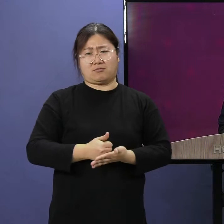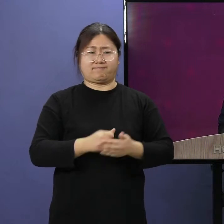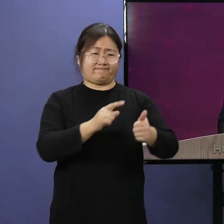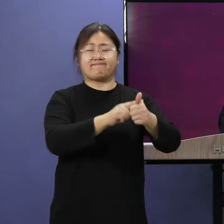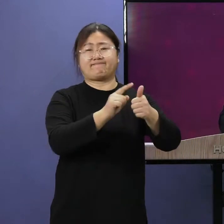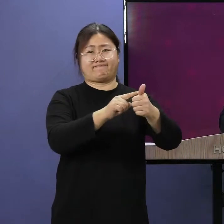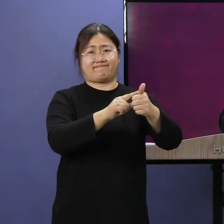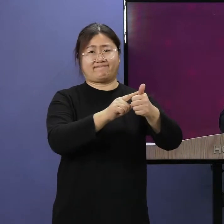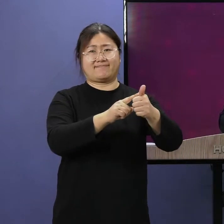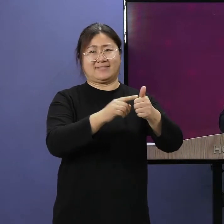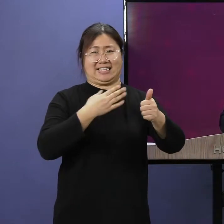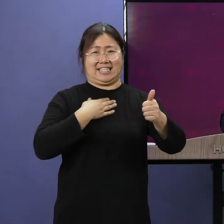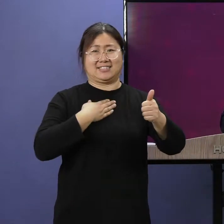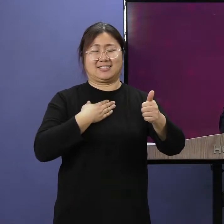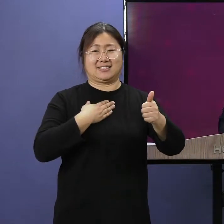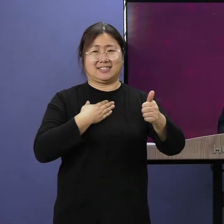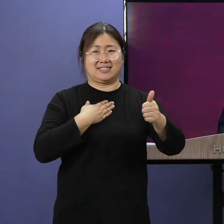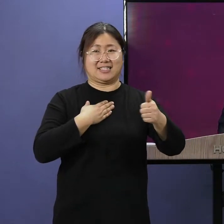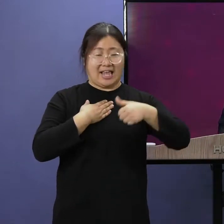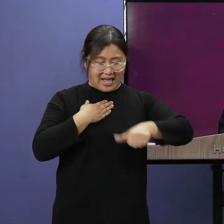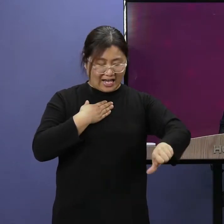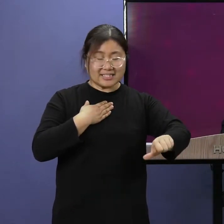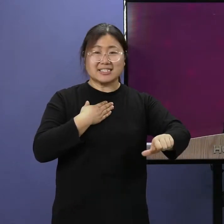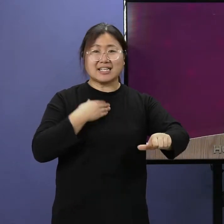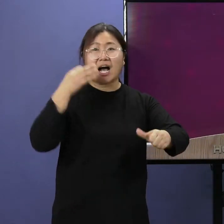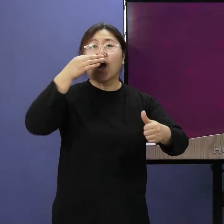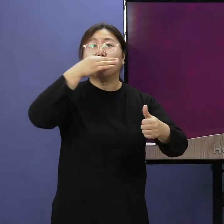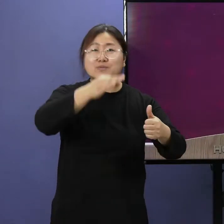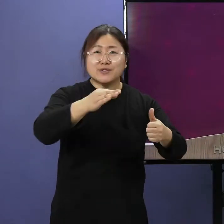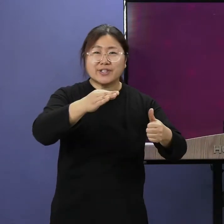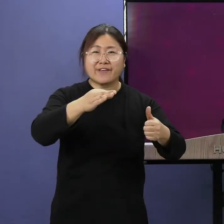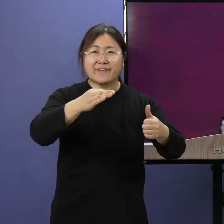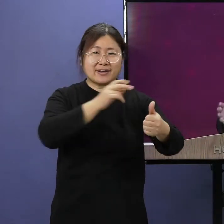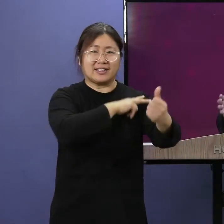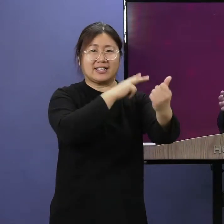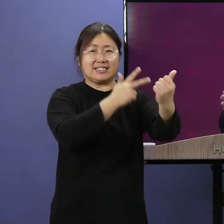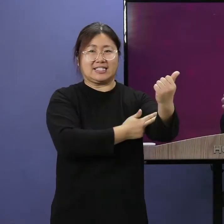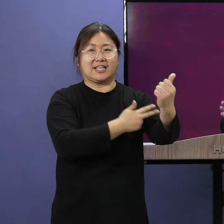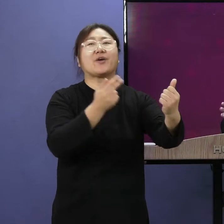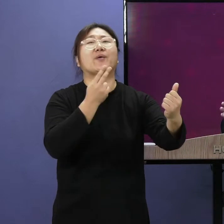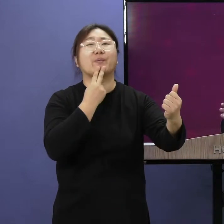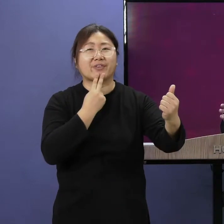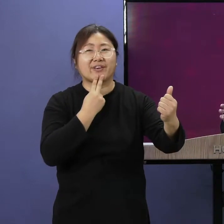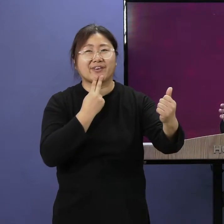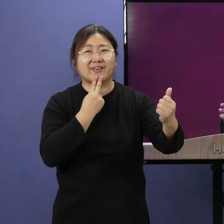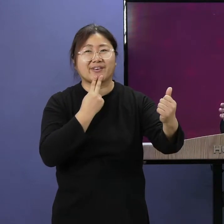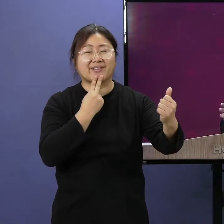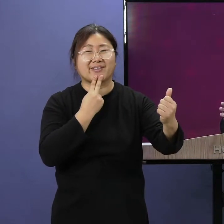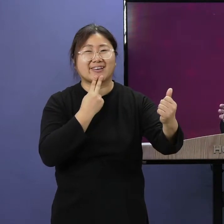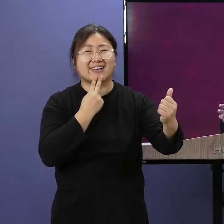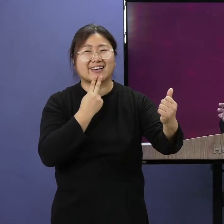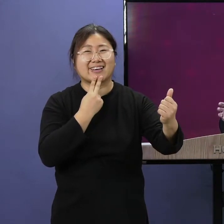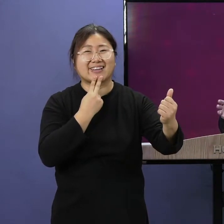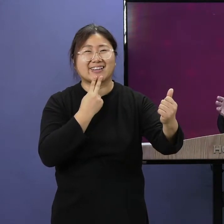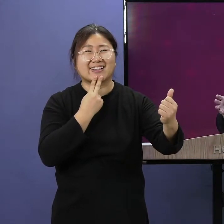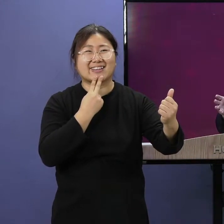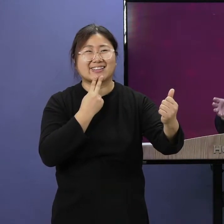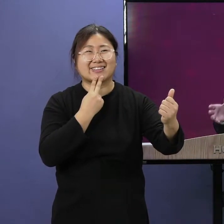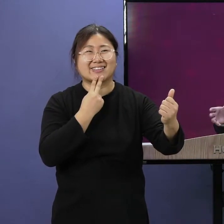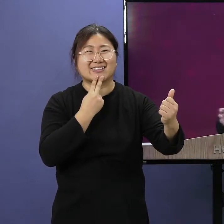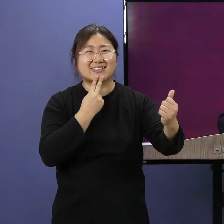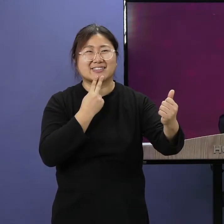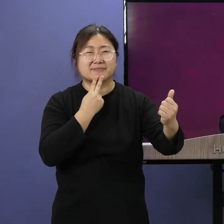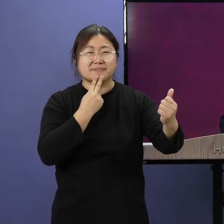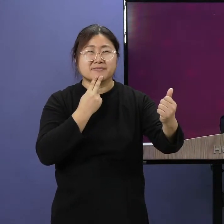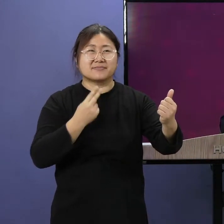저는 아들이라 불릴 자격 없어요. 그리고 나서 이제 그 결심의 마지막 결론을 아버지 앞에 내놓아야